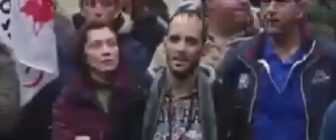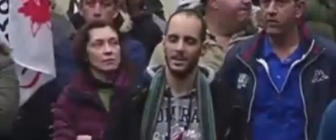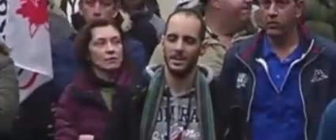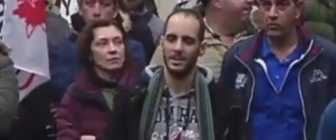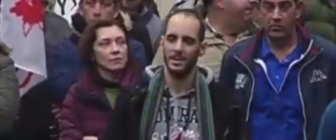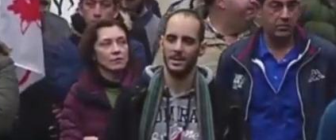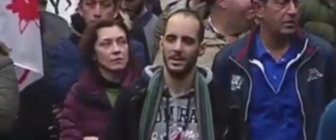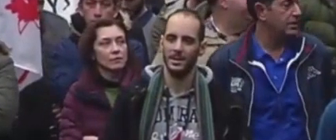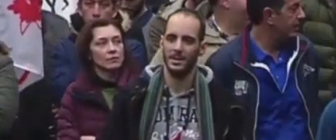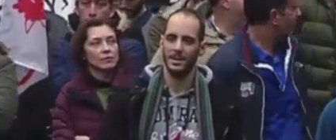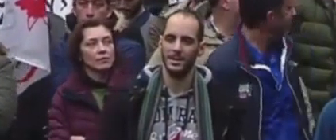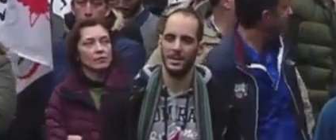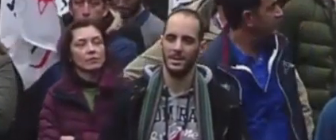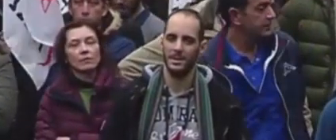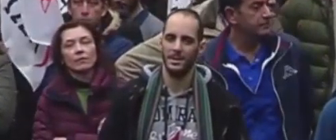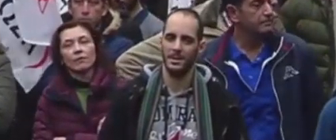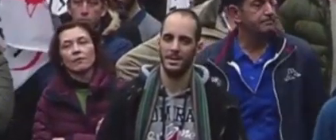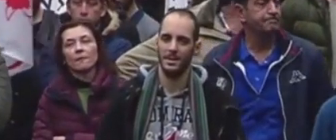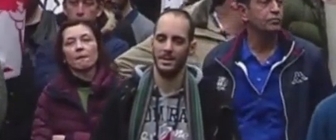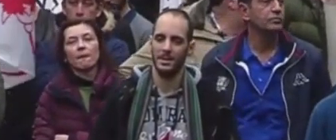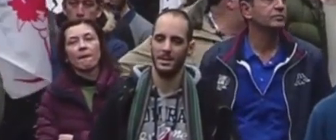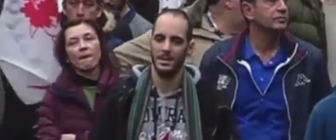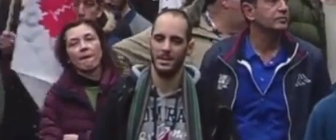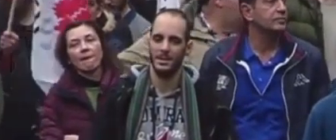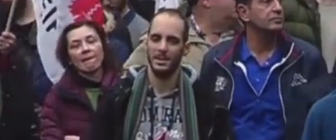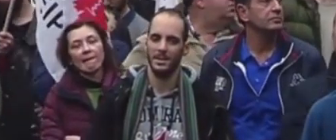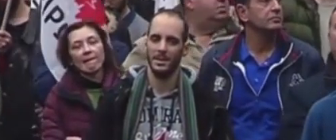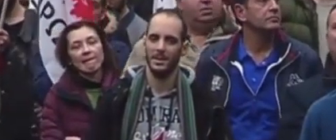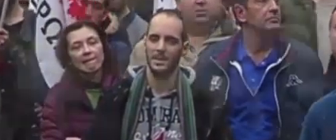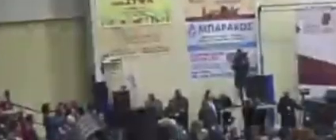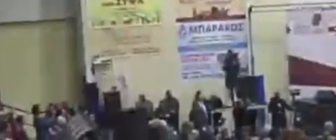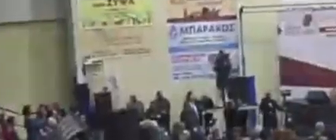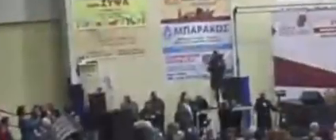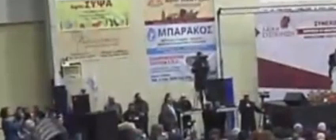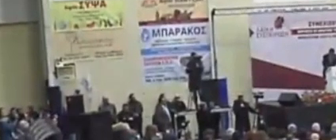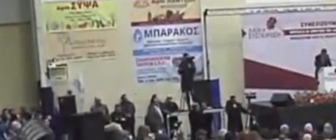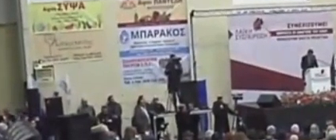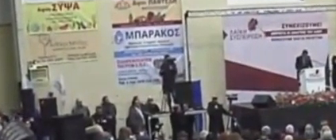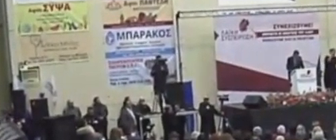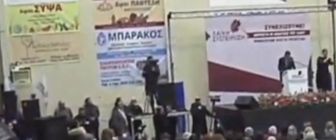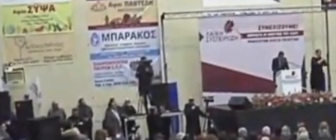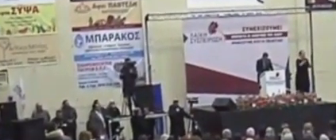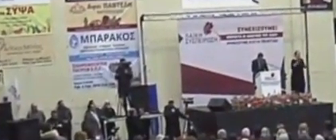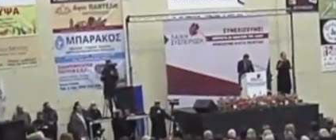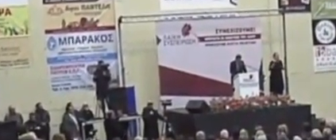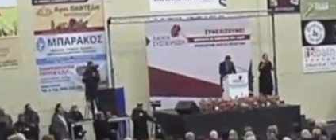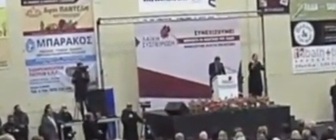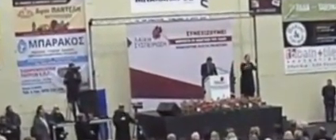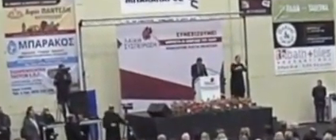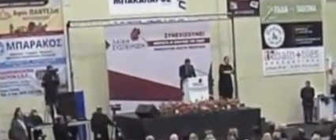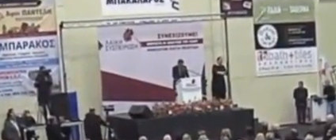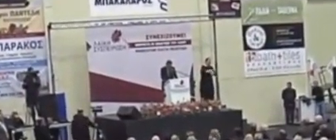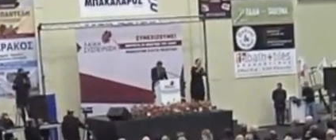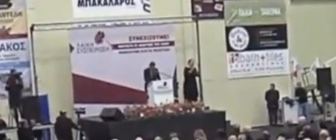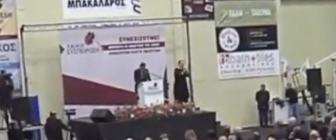λιμάνι της που περήφανα λέγαμε κάποτε ότι είναι πύλη της Ελλάδας, στη Δύση, κινδυνεύει να καταντήσει ένα